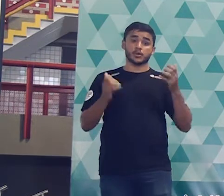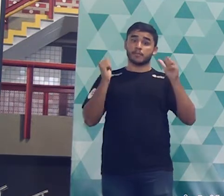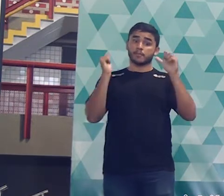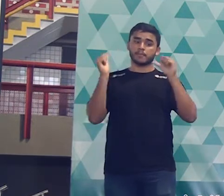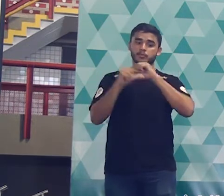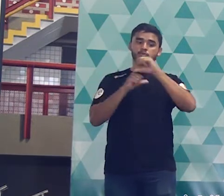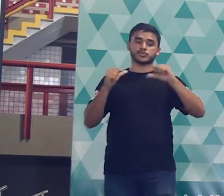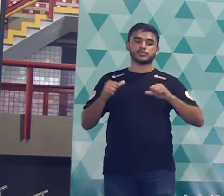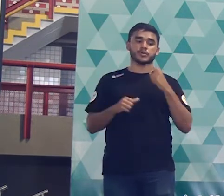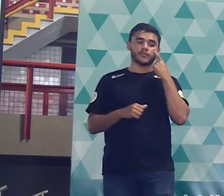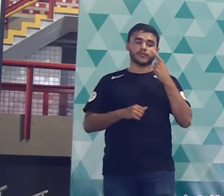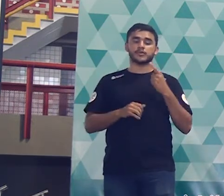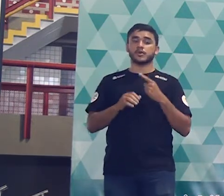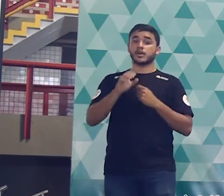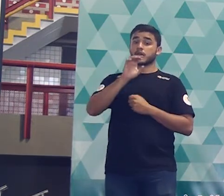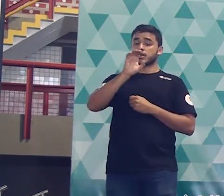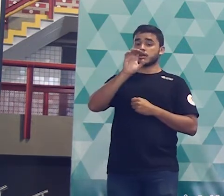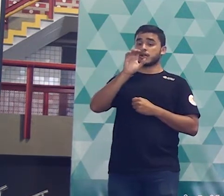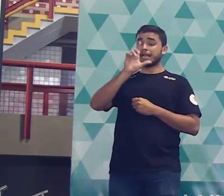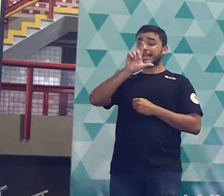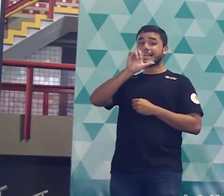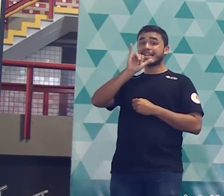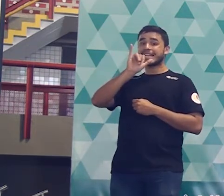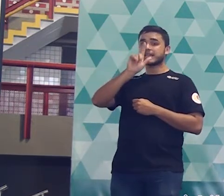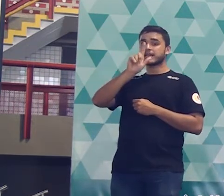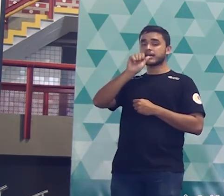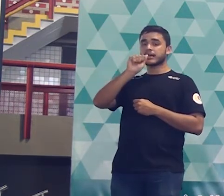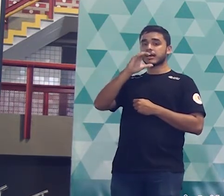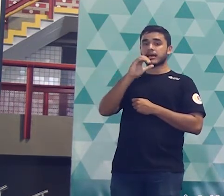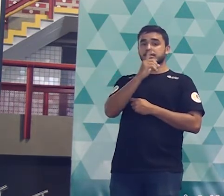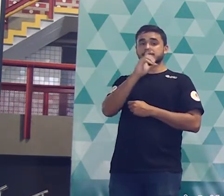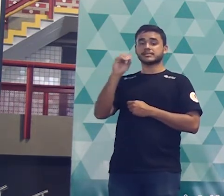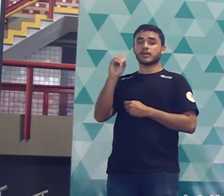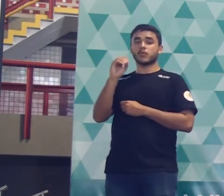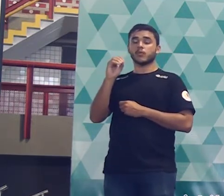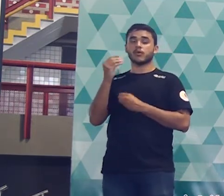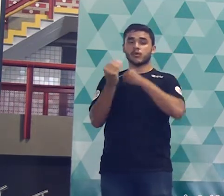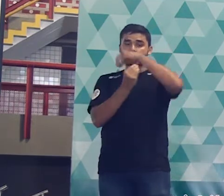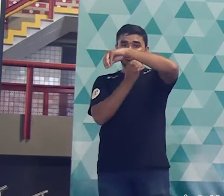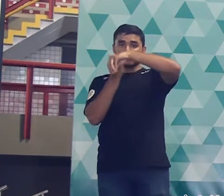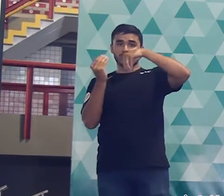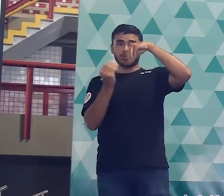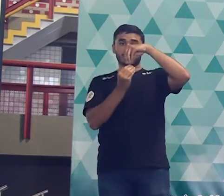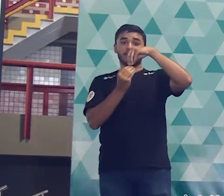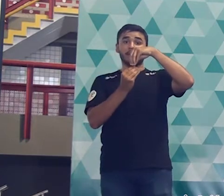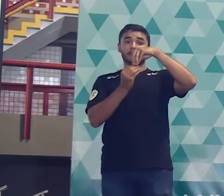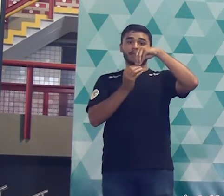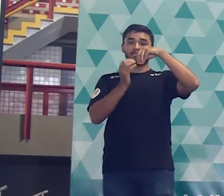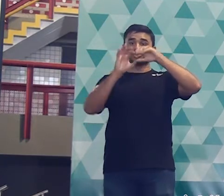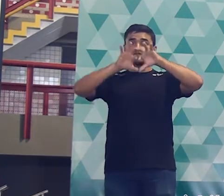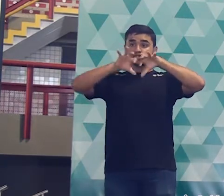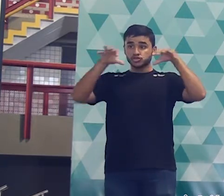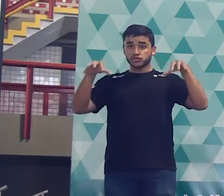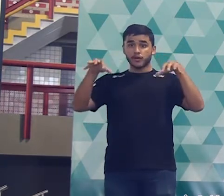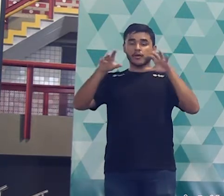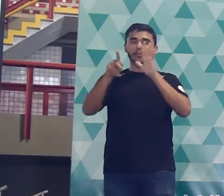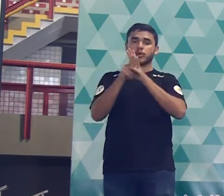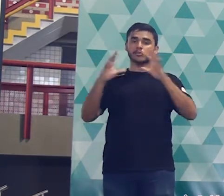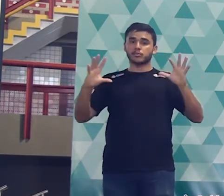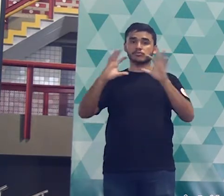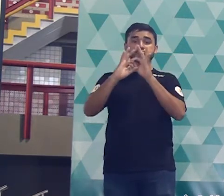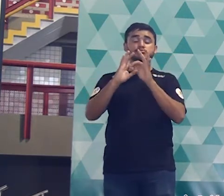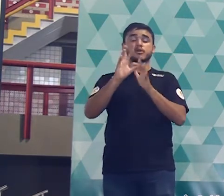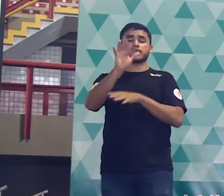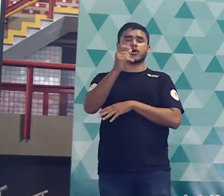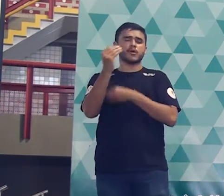ligação, a gente vai precisar de energia para quebrar a ligação química e para formar a ligação química. Então agora como é que a gente